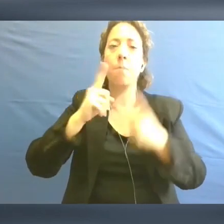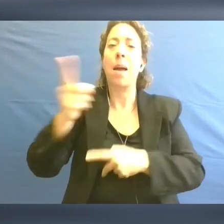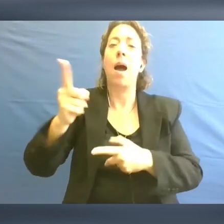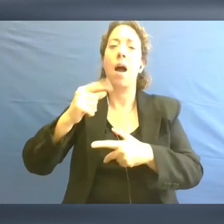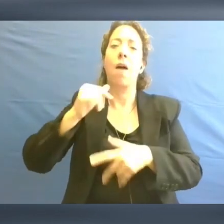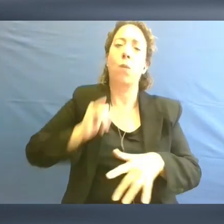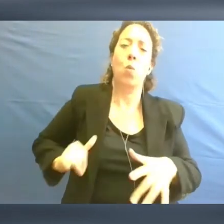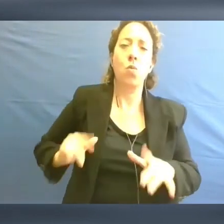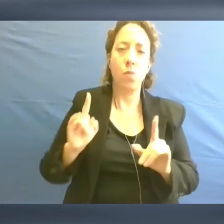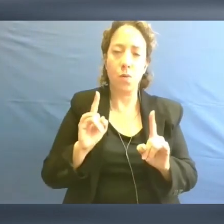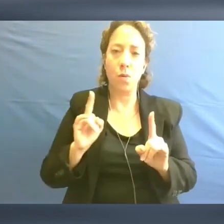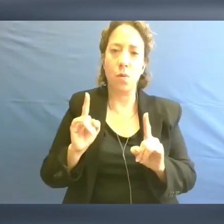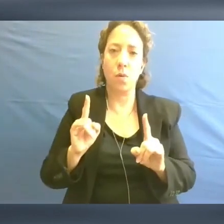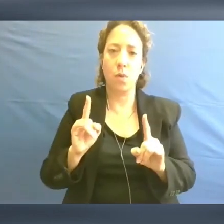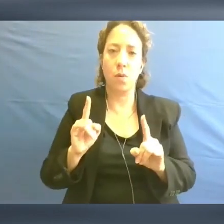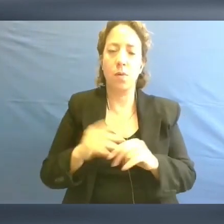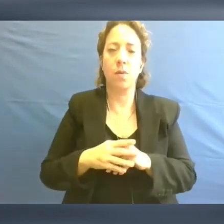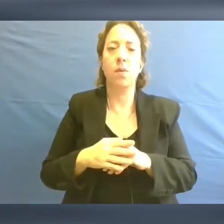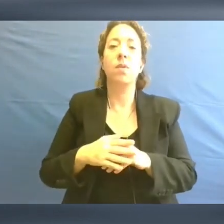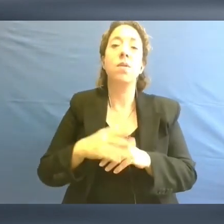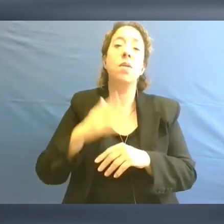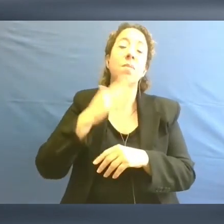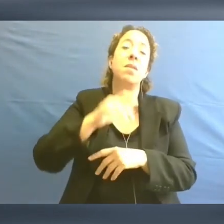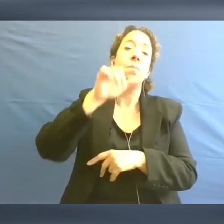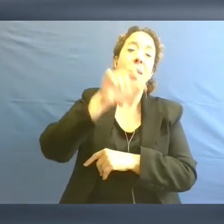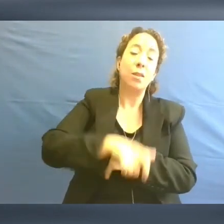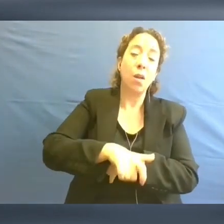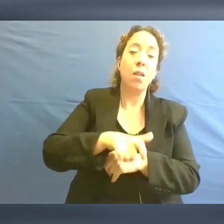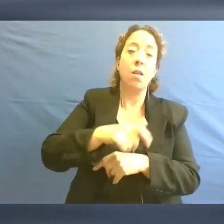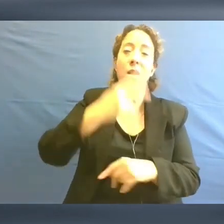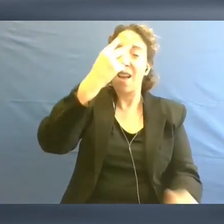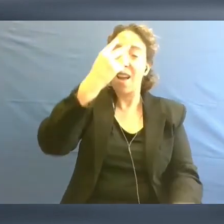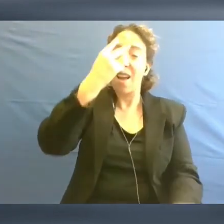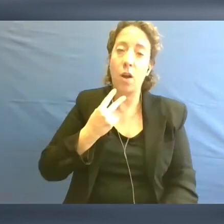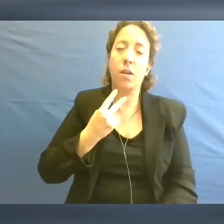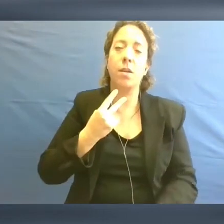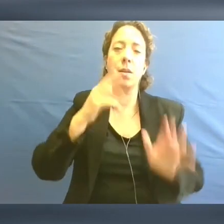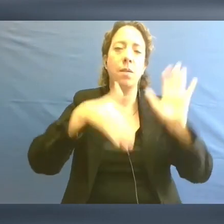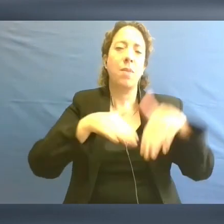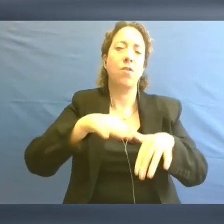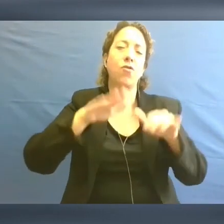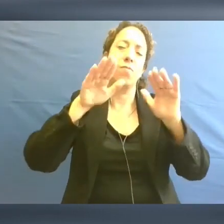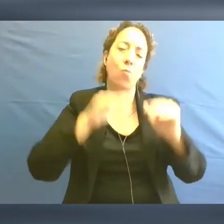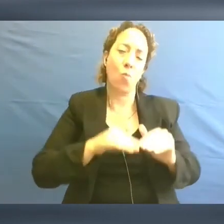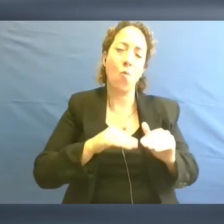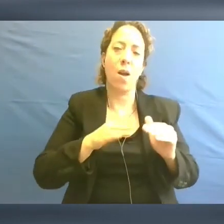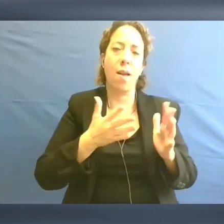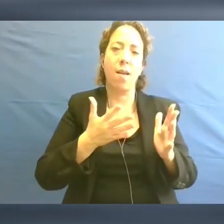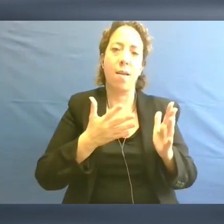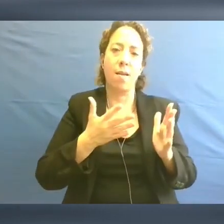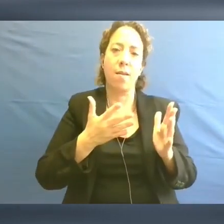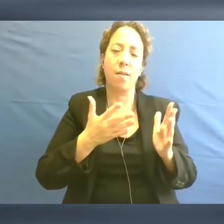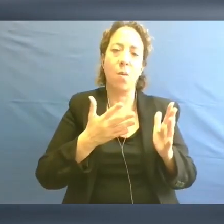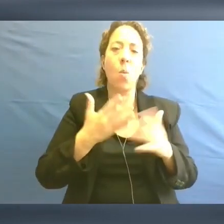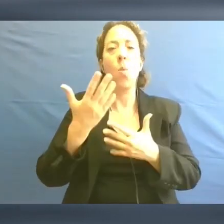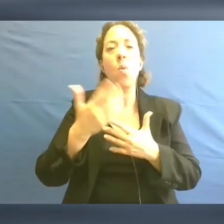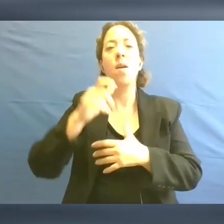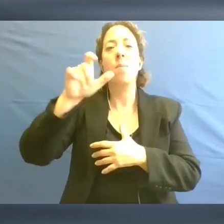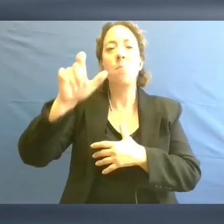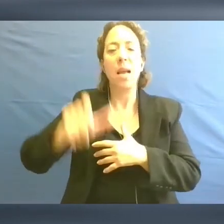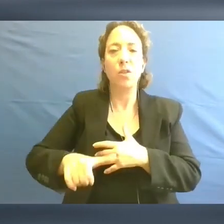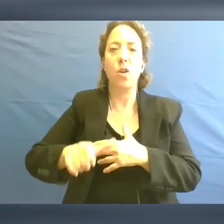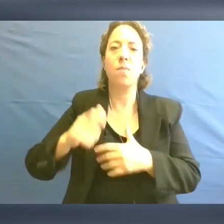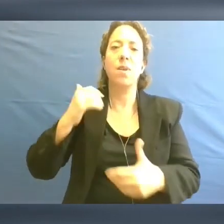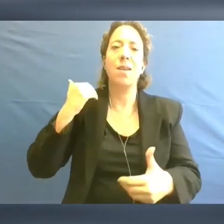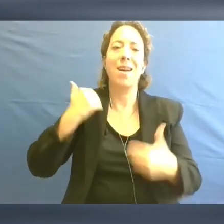Ça fonctionne nettement moins bien, bien entendu, pour les personnes aveugles et pas très bien non plus pour les personnes qui ont des